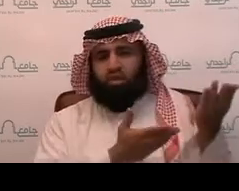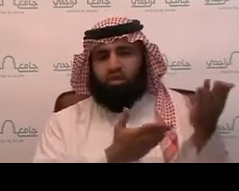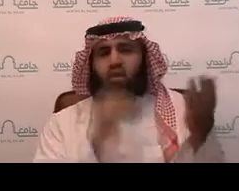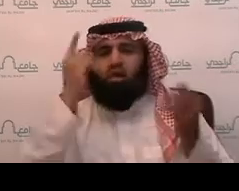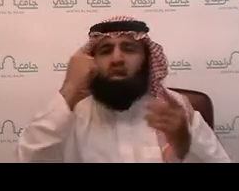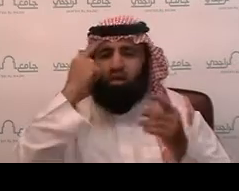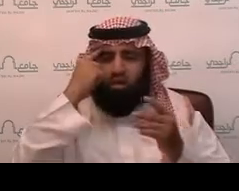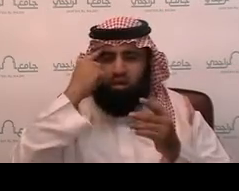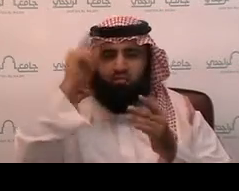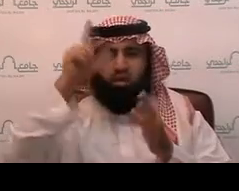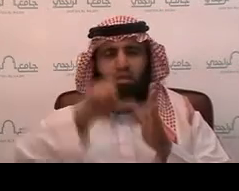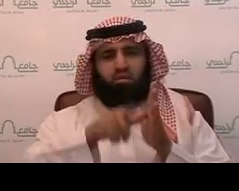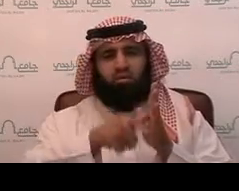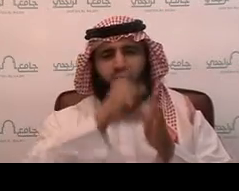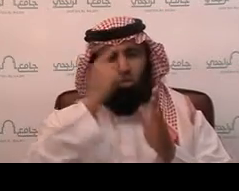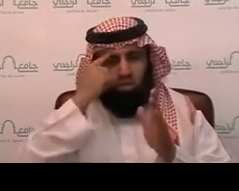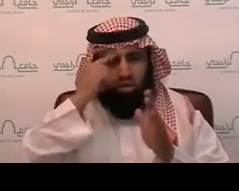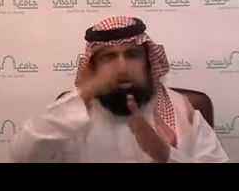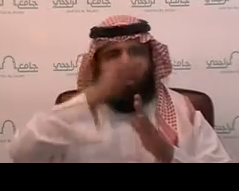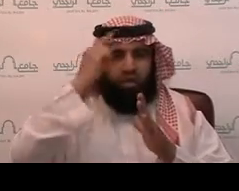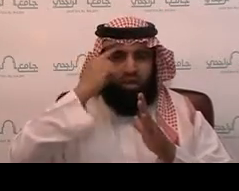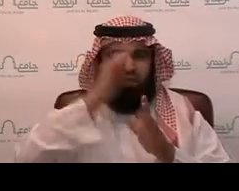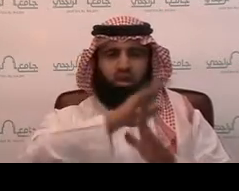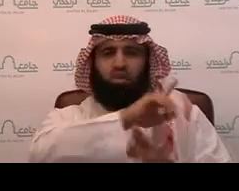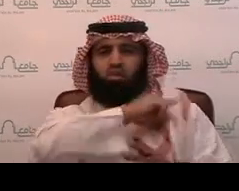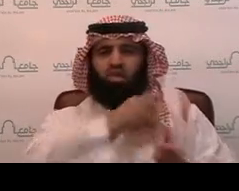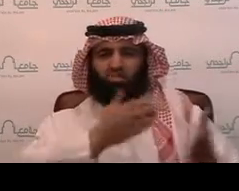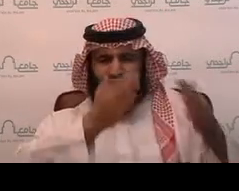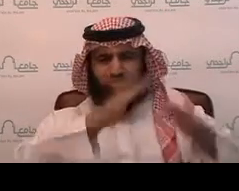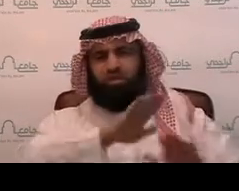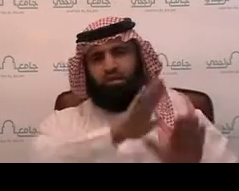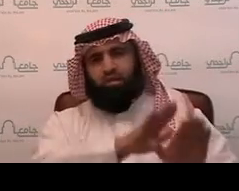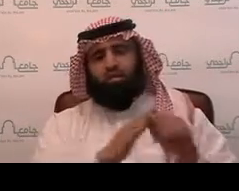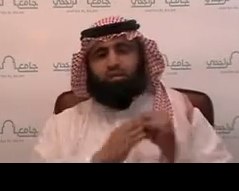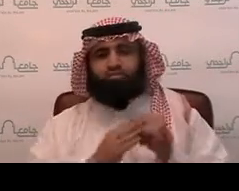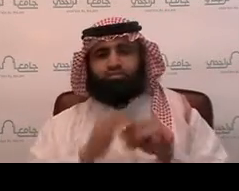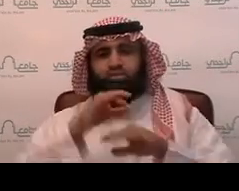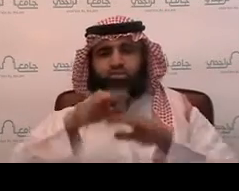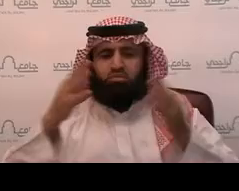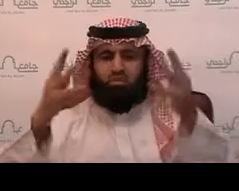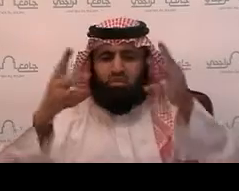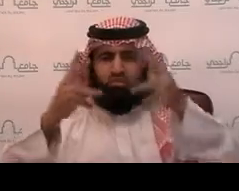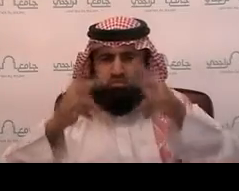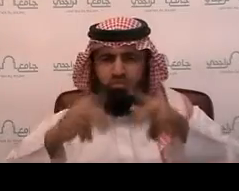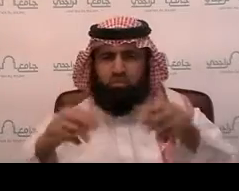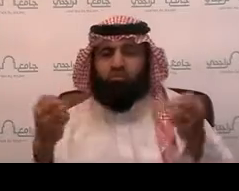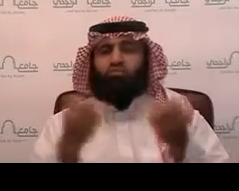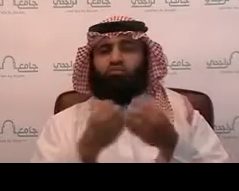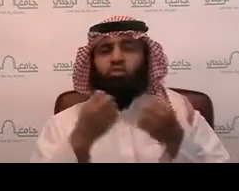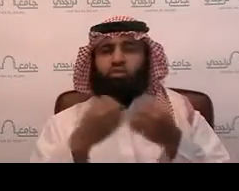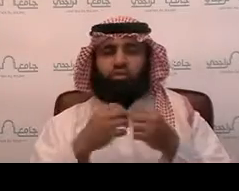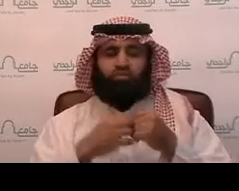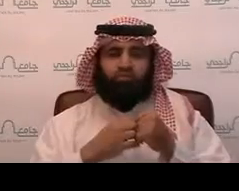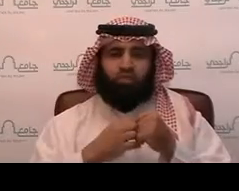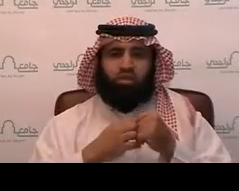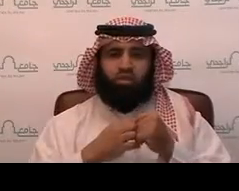يصيبهم ببعض ذنوبهم، وإن كثيرا من الناس لفاسقون. أفحكم